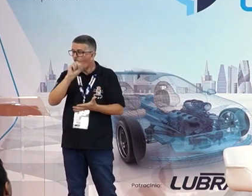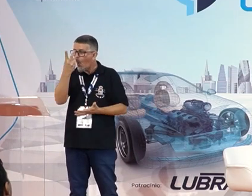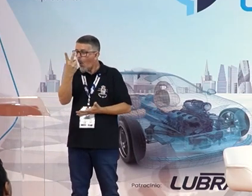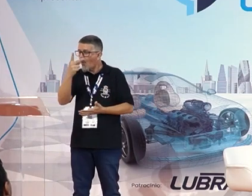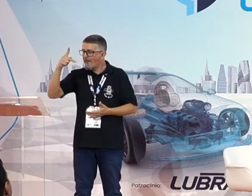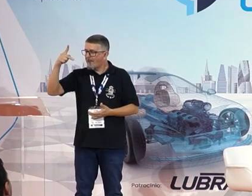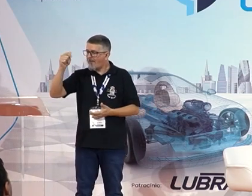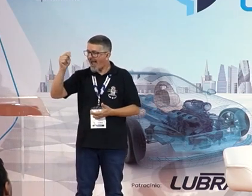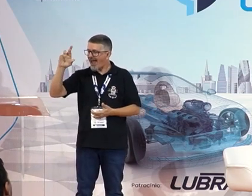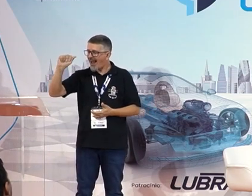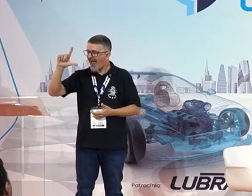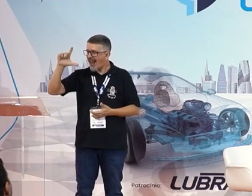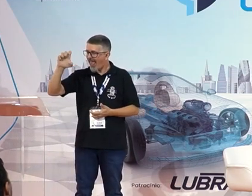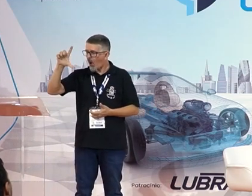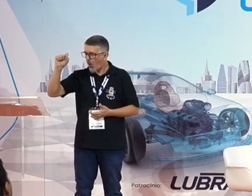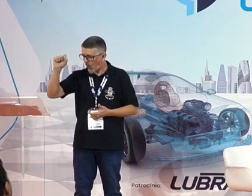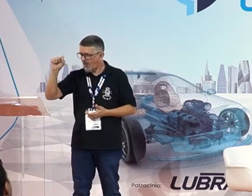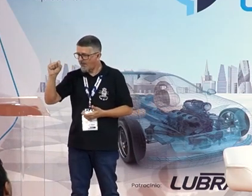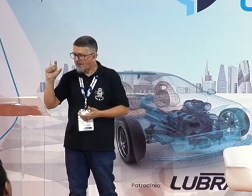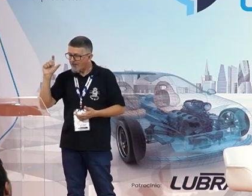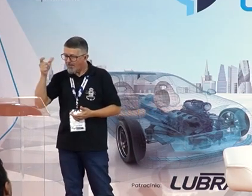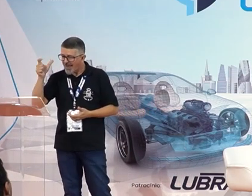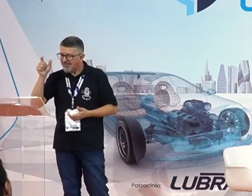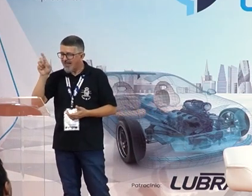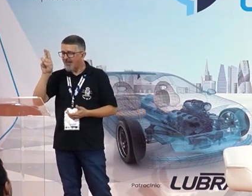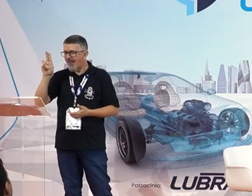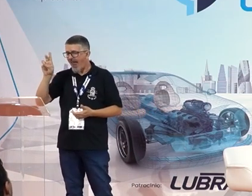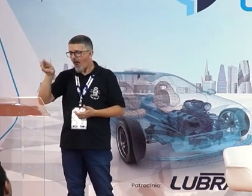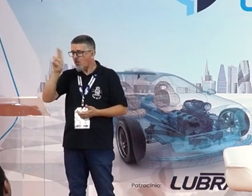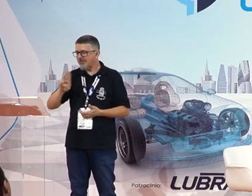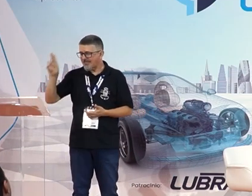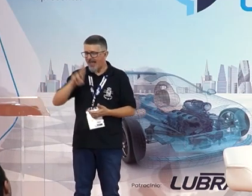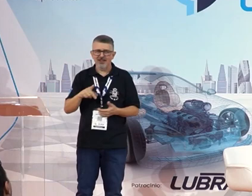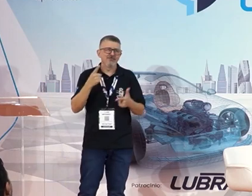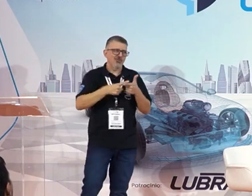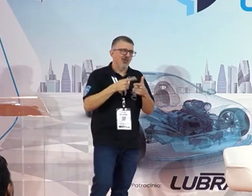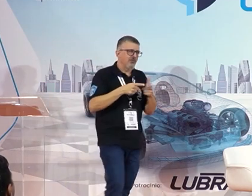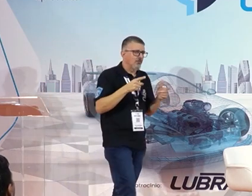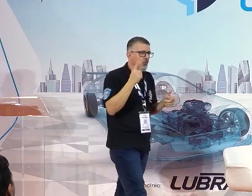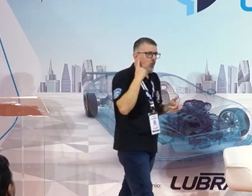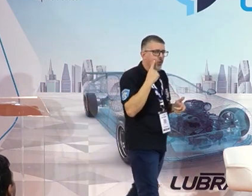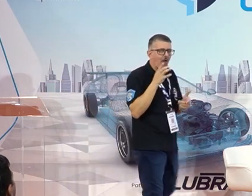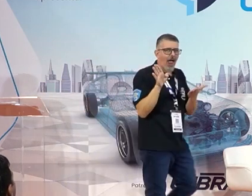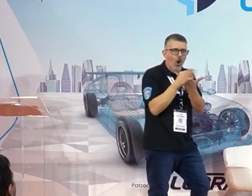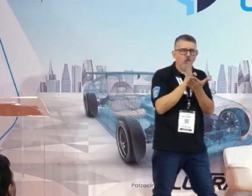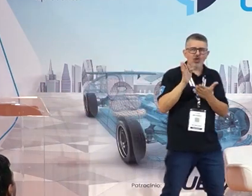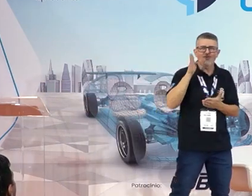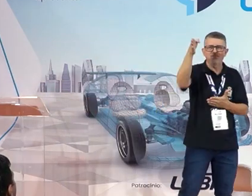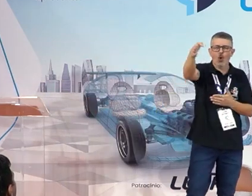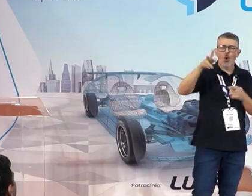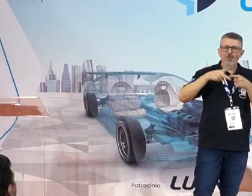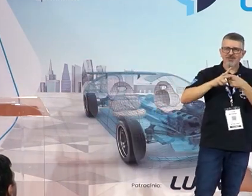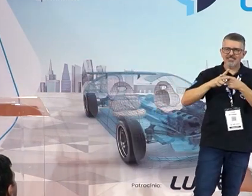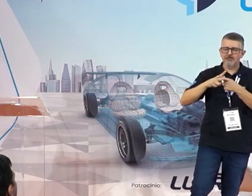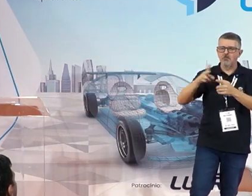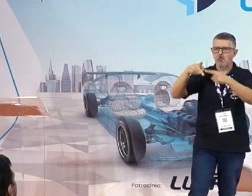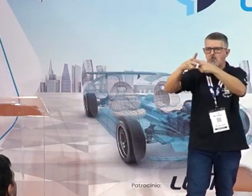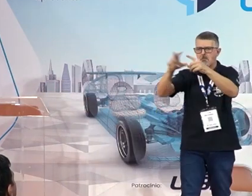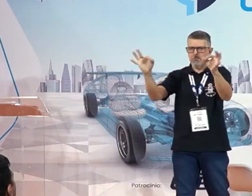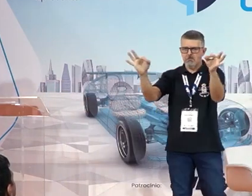positivos e negativos de experiência com surdos, as peças que são usadas. Alguns surdos já foram para a